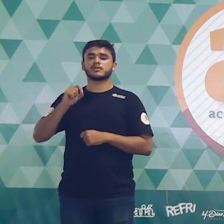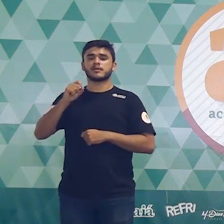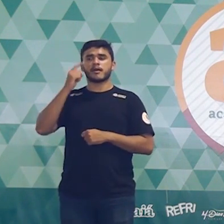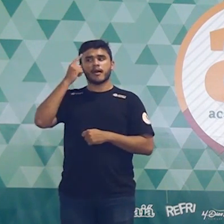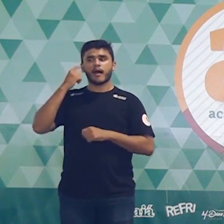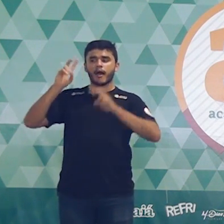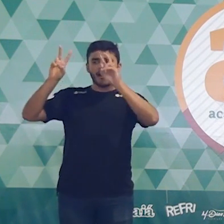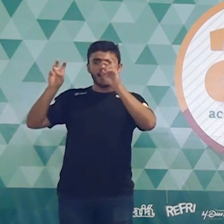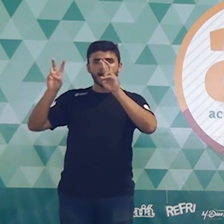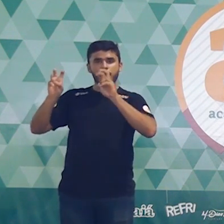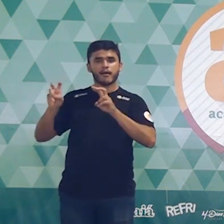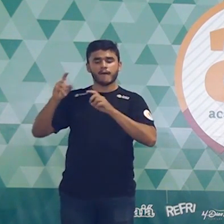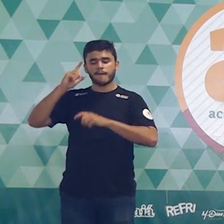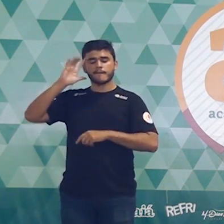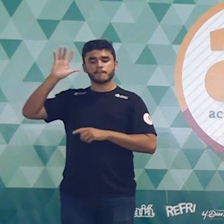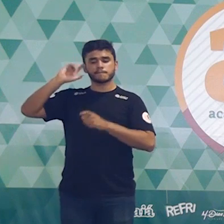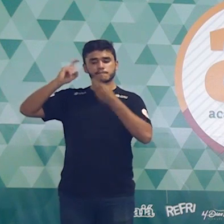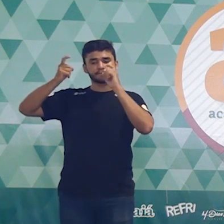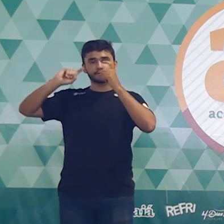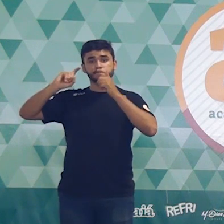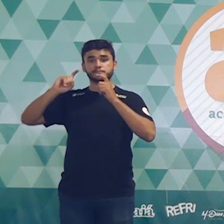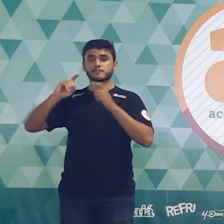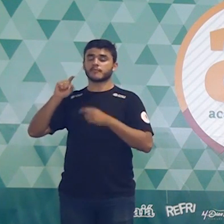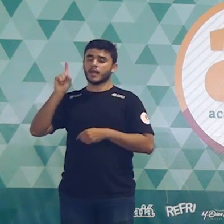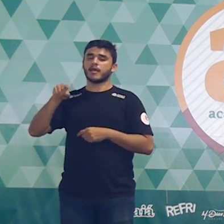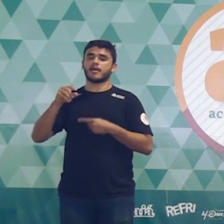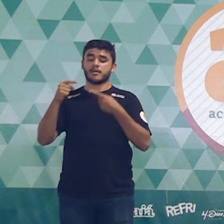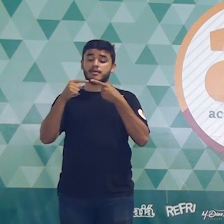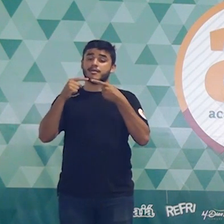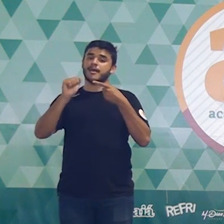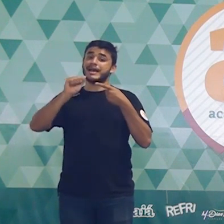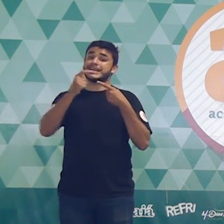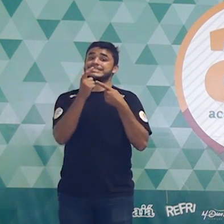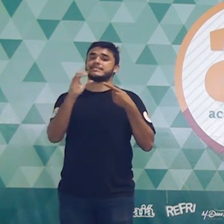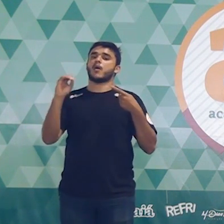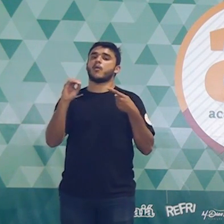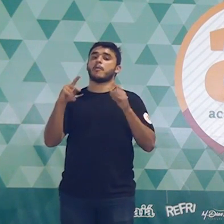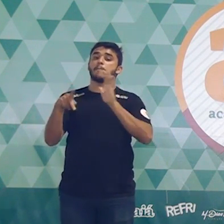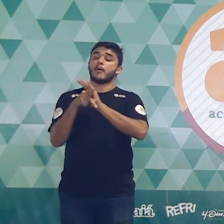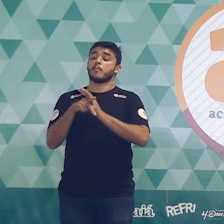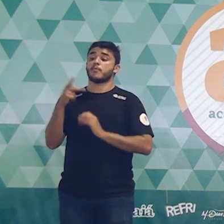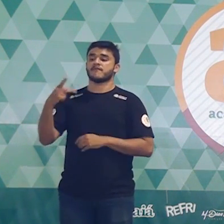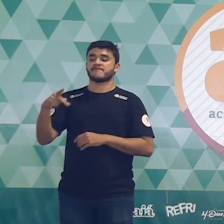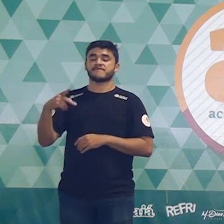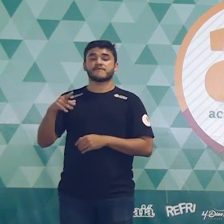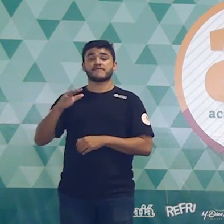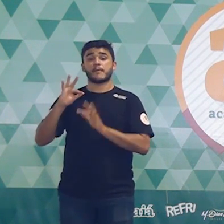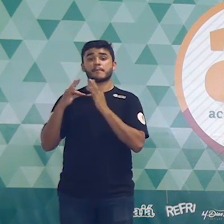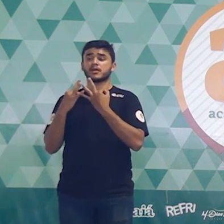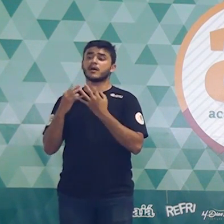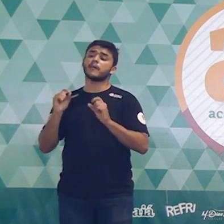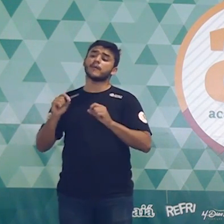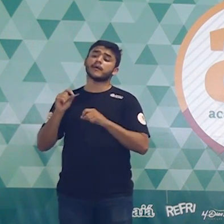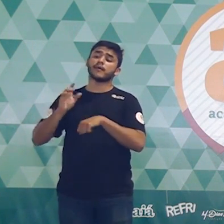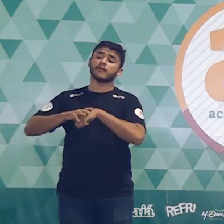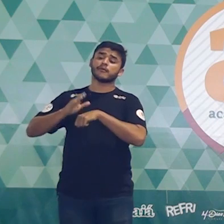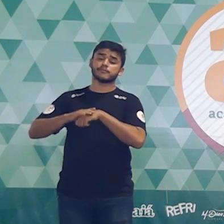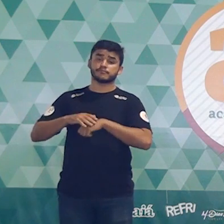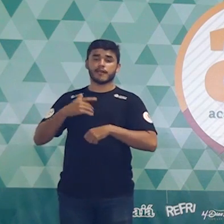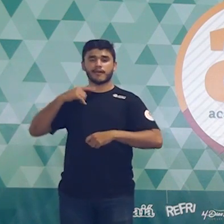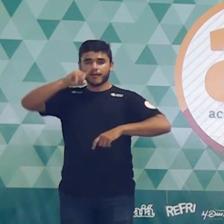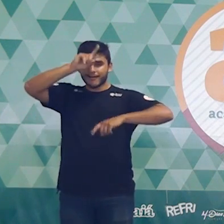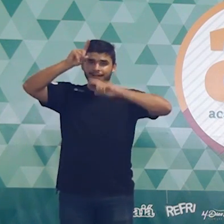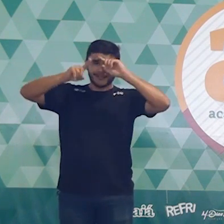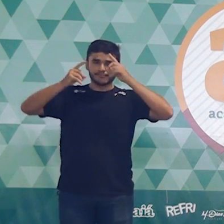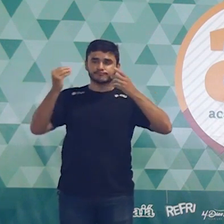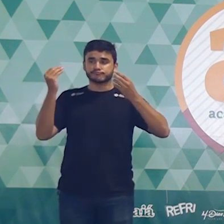sobre temas que envolvam reflexão. Pronto, famílias fazem isso como ação. Eu estou só mexendo aqui com agentes e ações, dando ideias aqui para